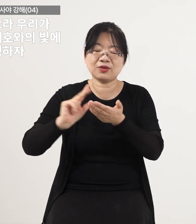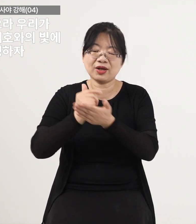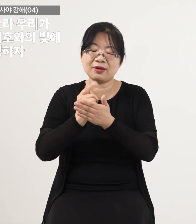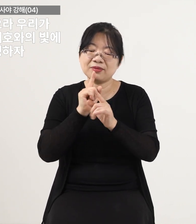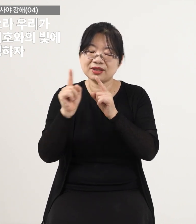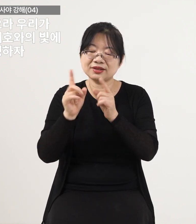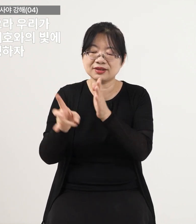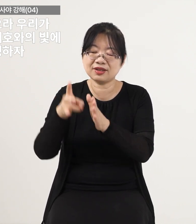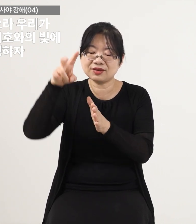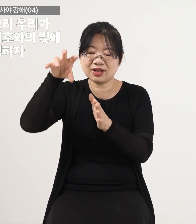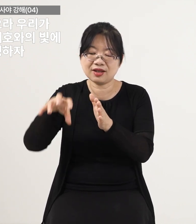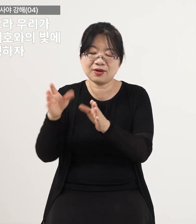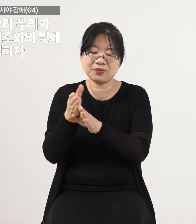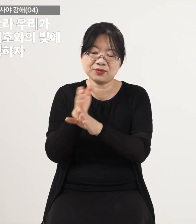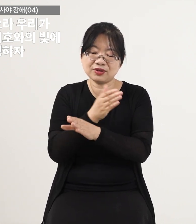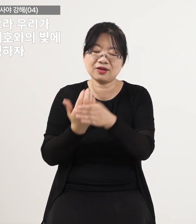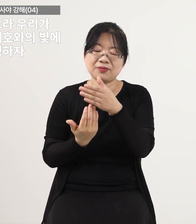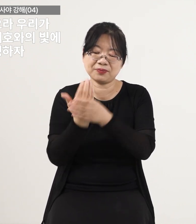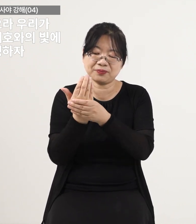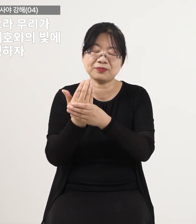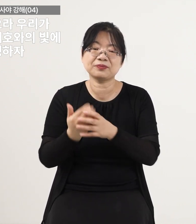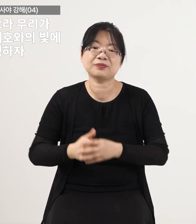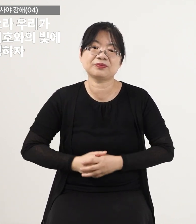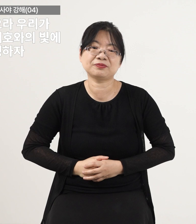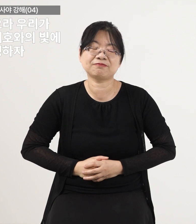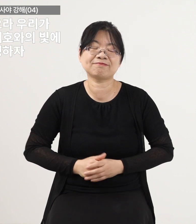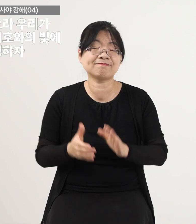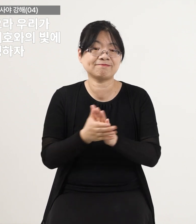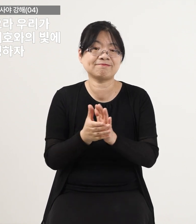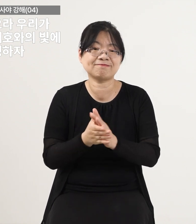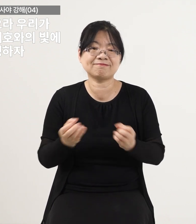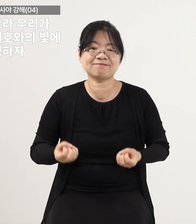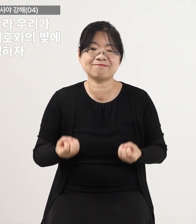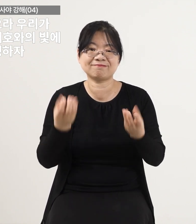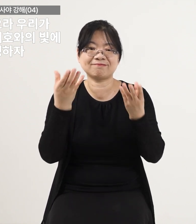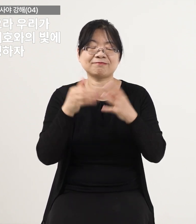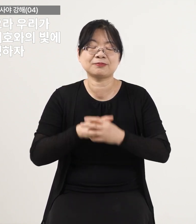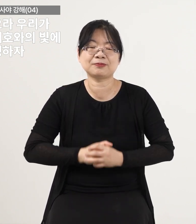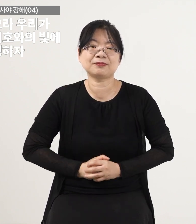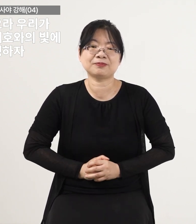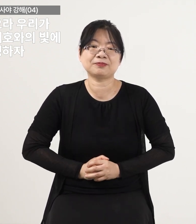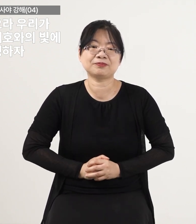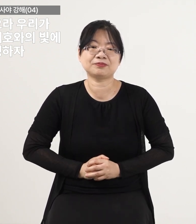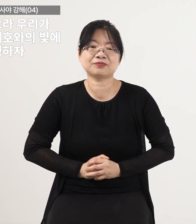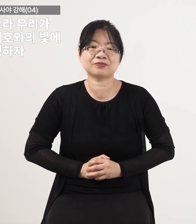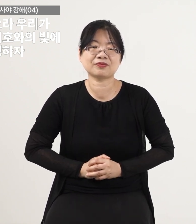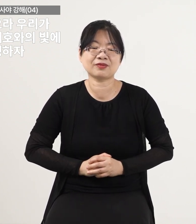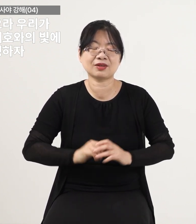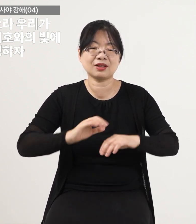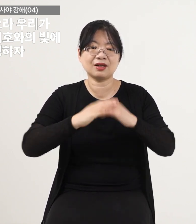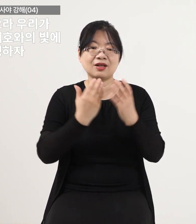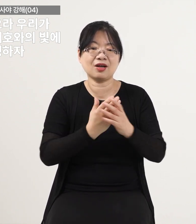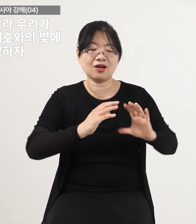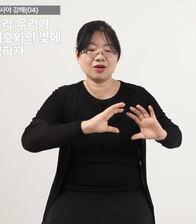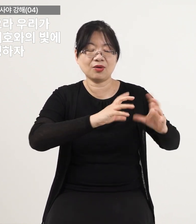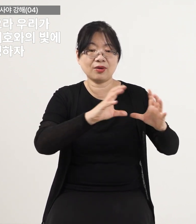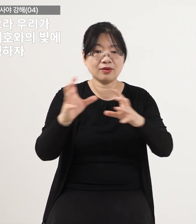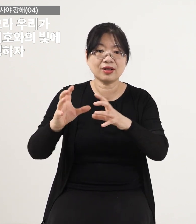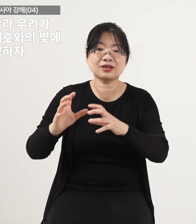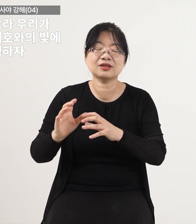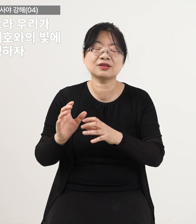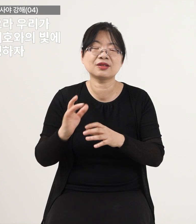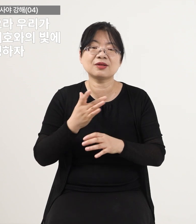말씀이 예루살렘에서부터 나올 것이니라. 할렐루야. 그러니까 열방이 뭐에